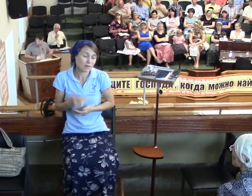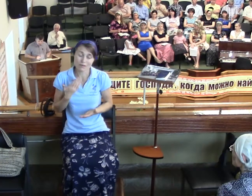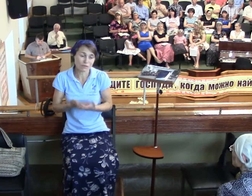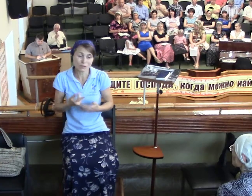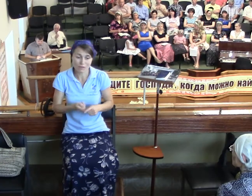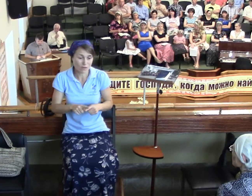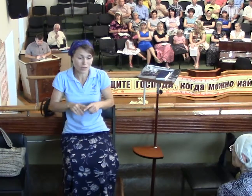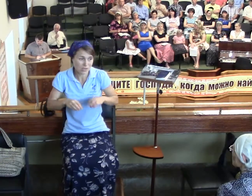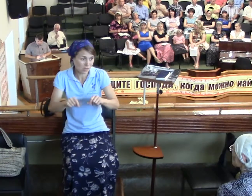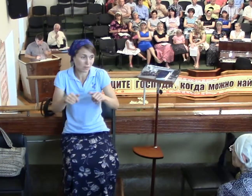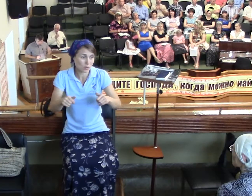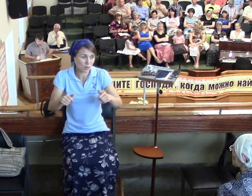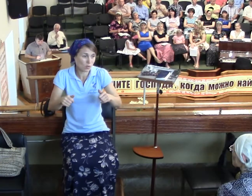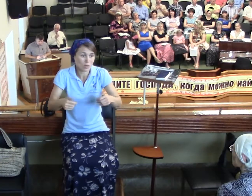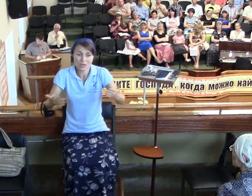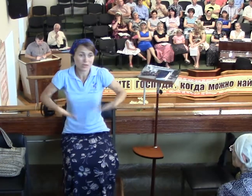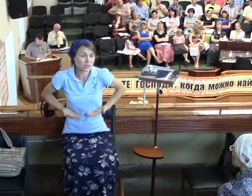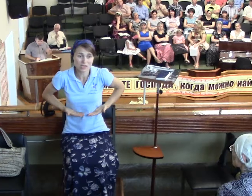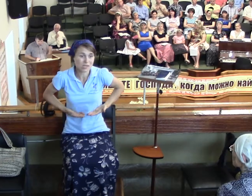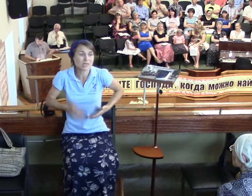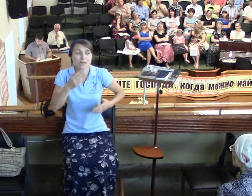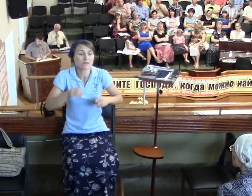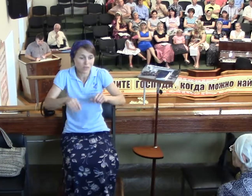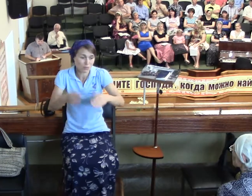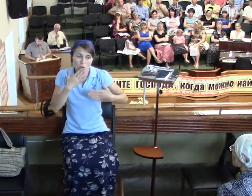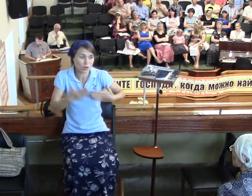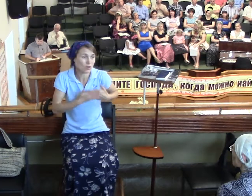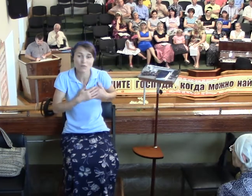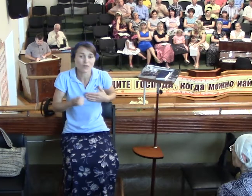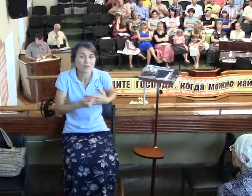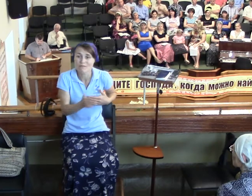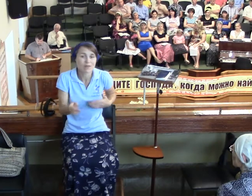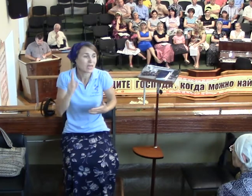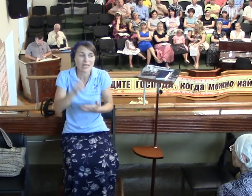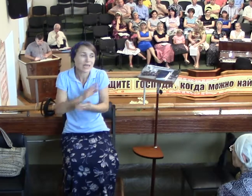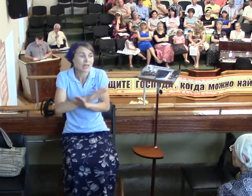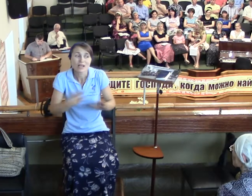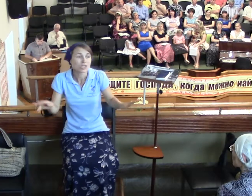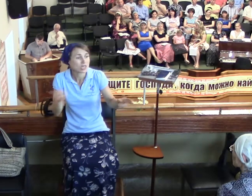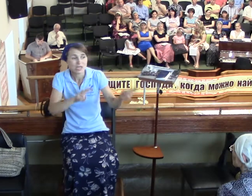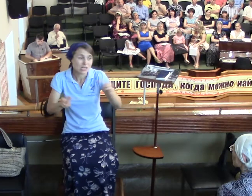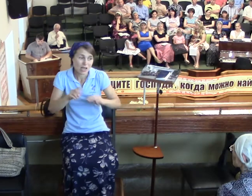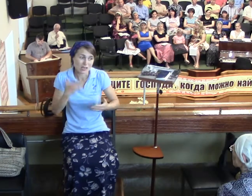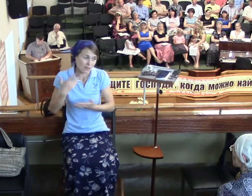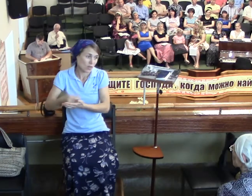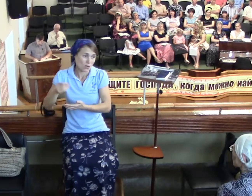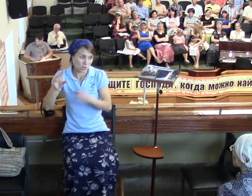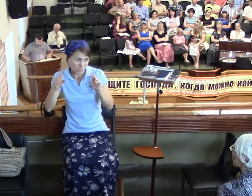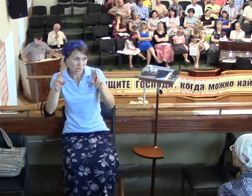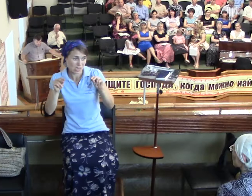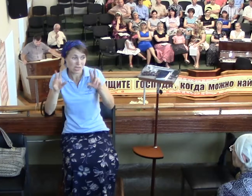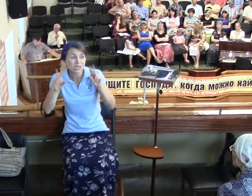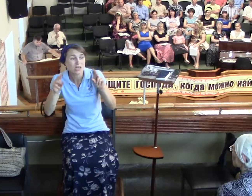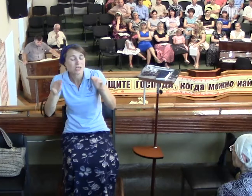Иеремия 31 глава в 3 стихе Бог напоминает: «Издали явился мне Господь и сказал: любовью вечную я возлюбил